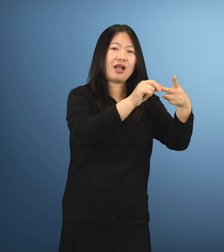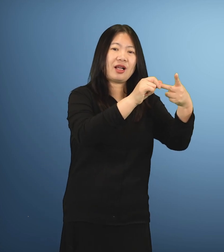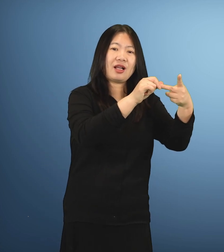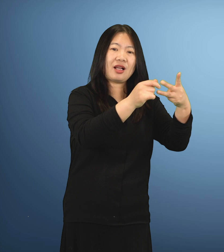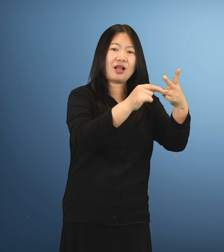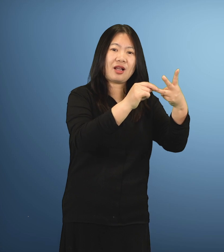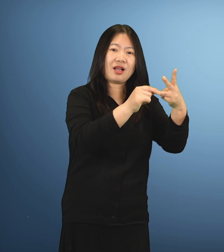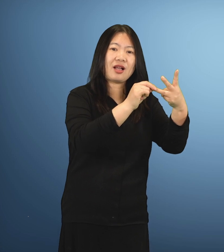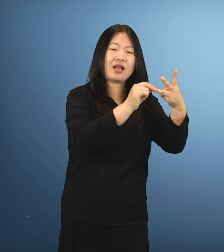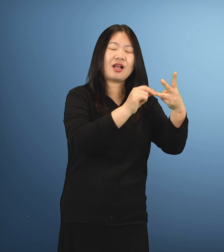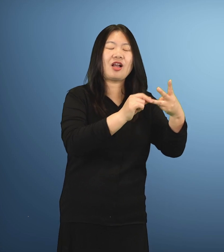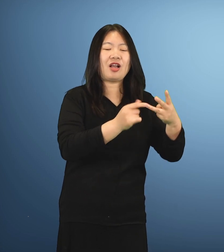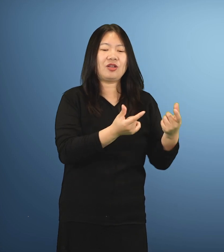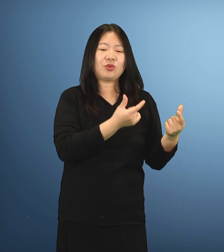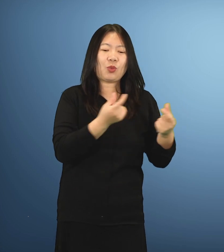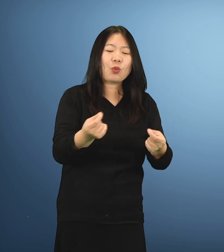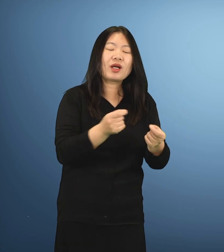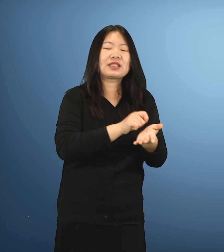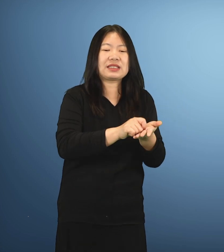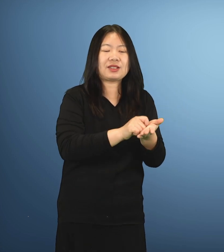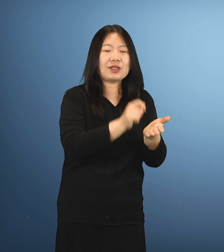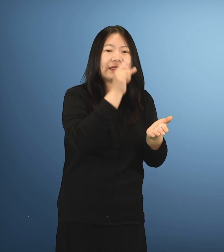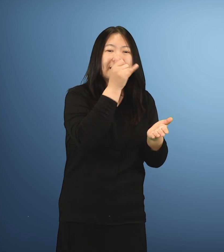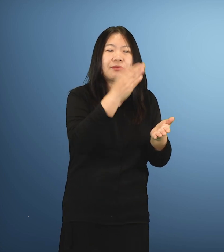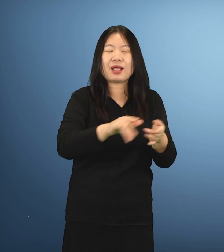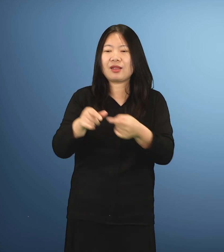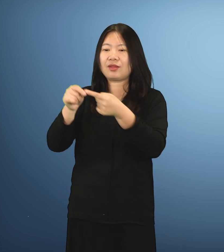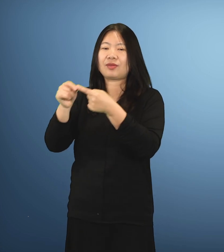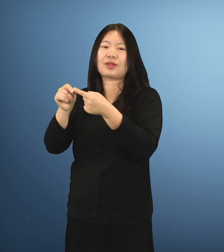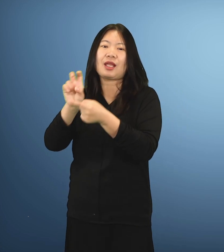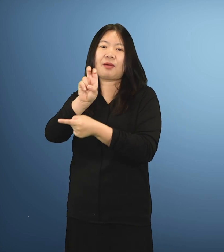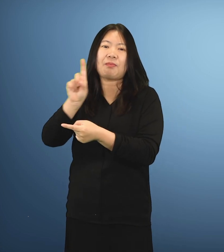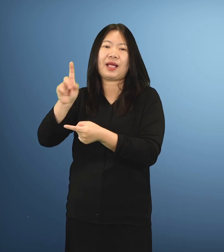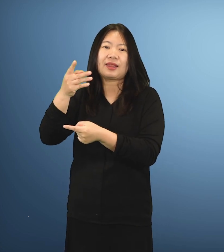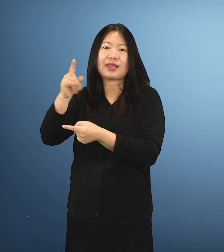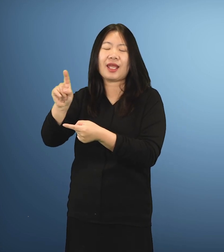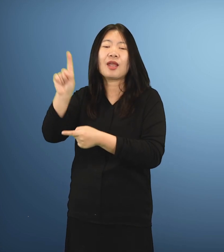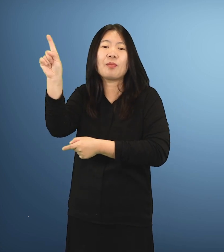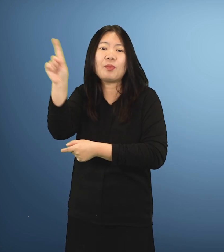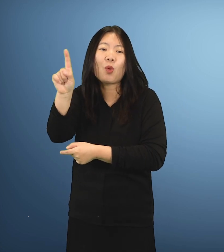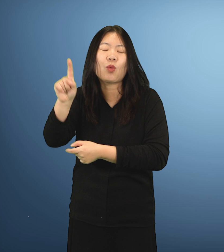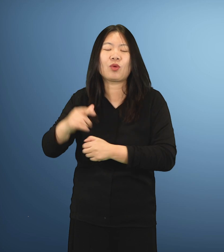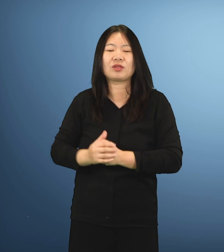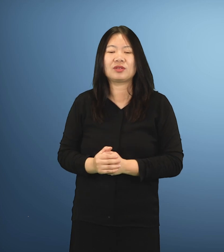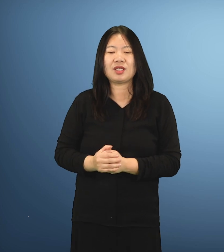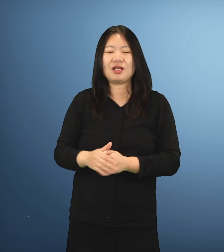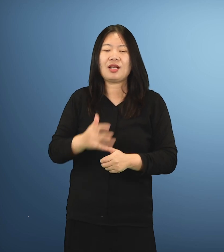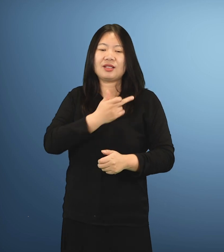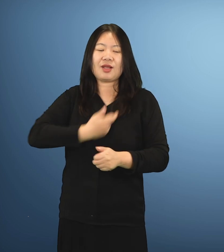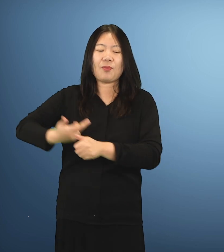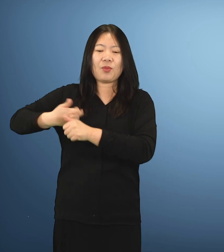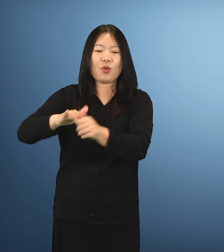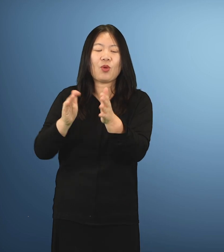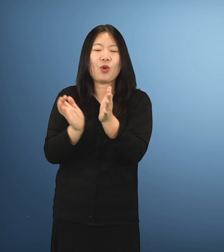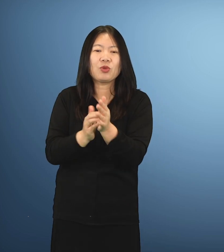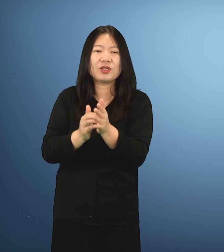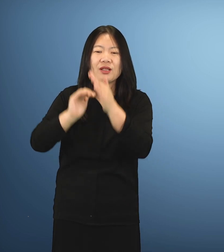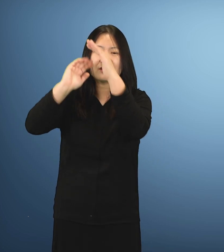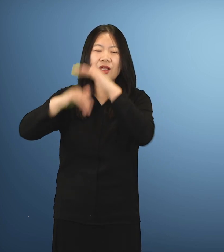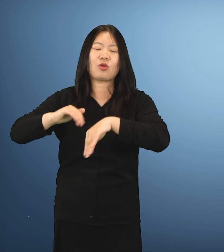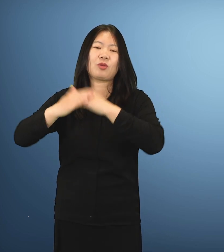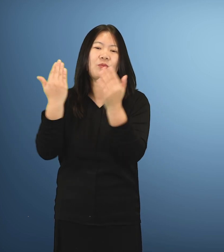누가의 공통점이에요. 근데 마태는 파송 이후의 기록을 싹